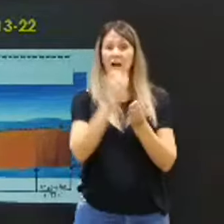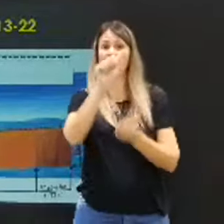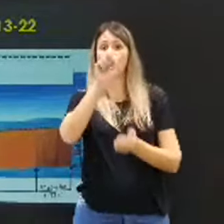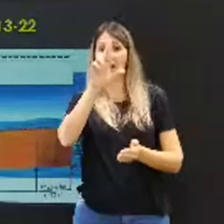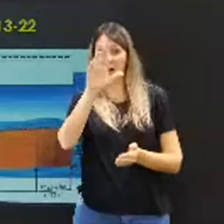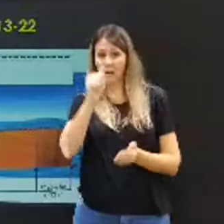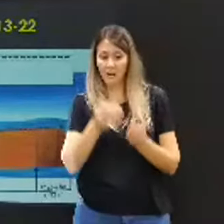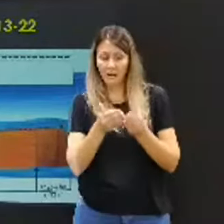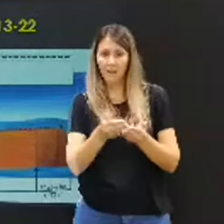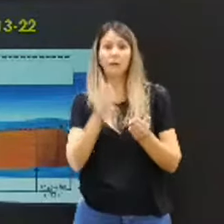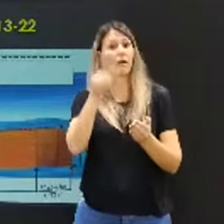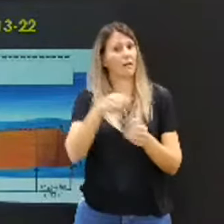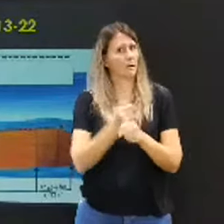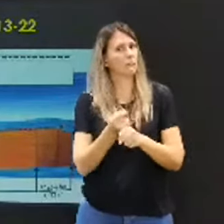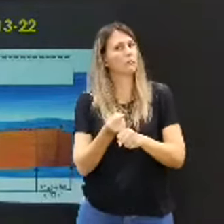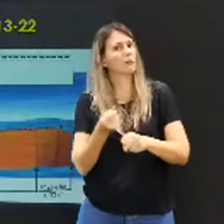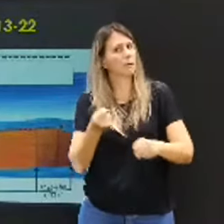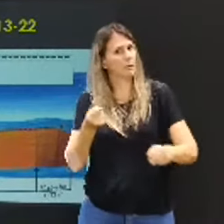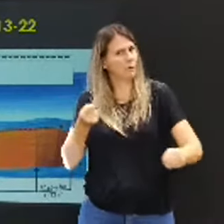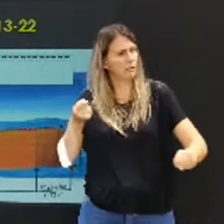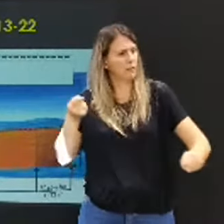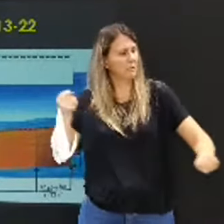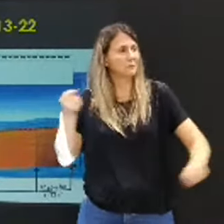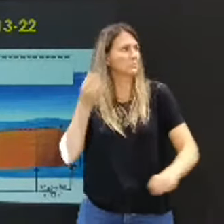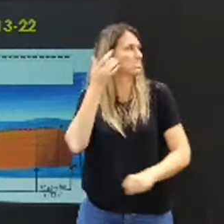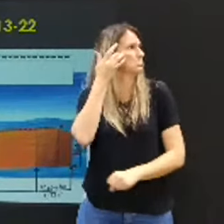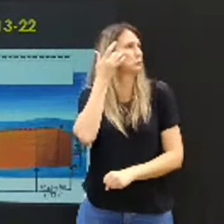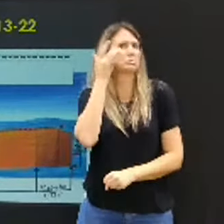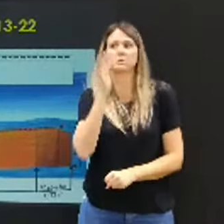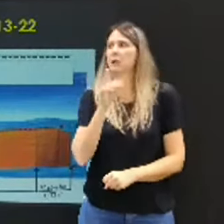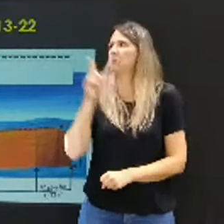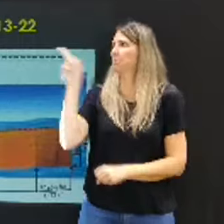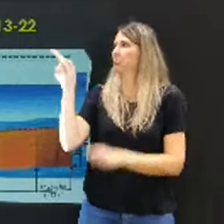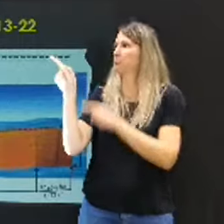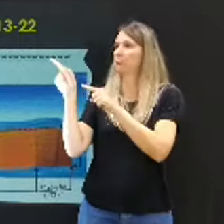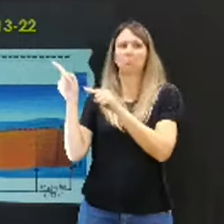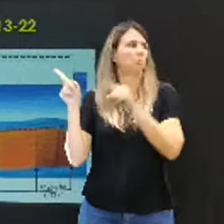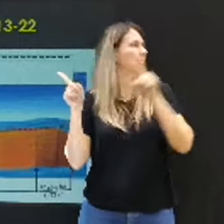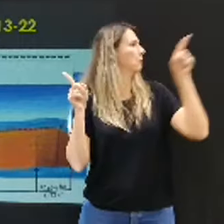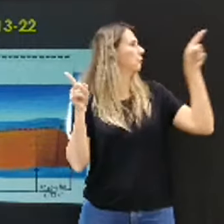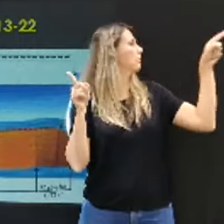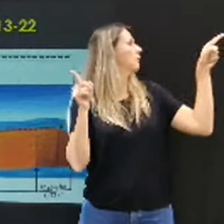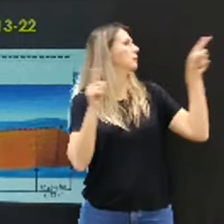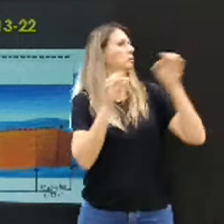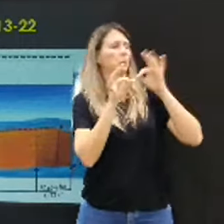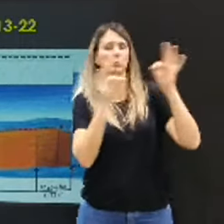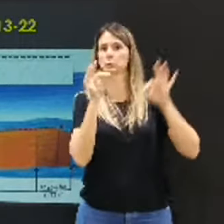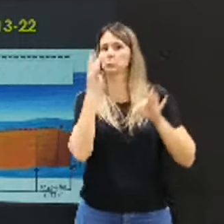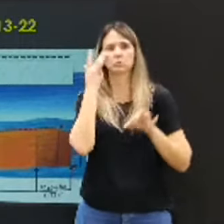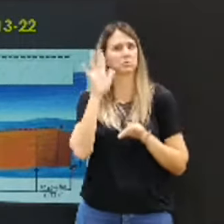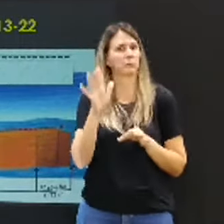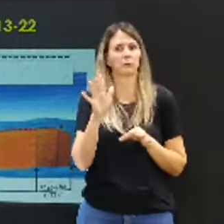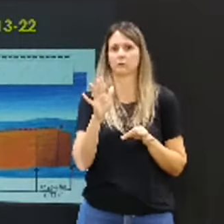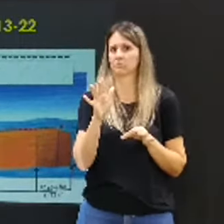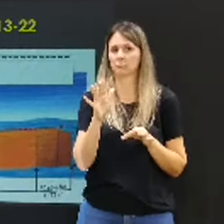133 metros de largura e 22 metros de altura, uma distância imensa,